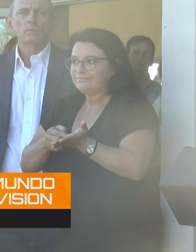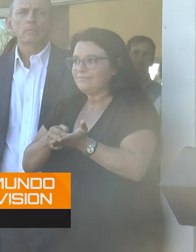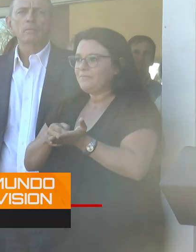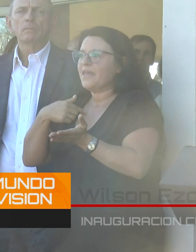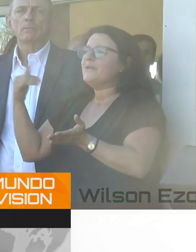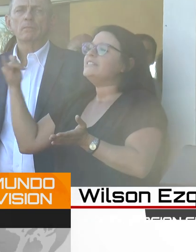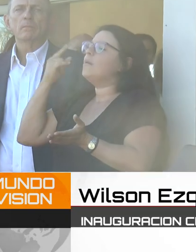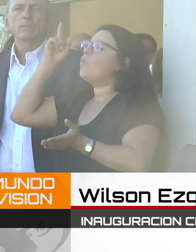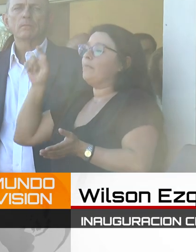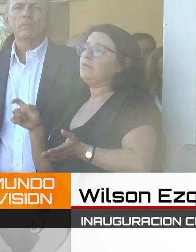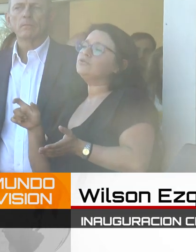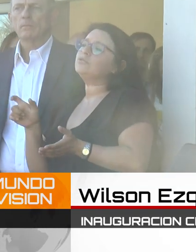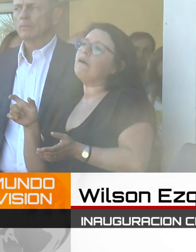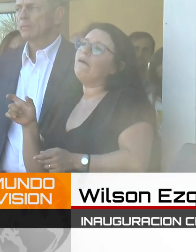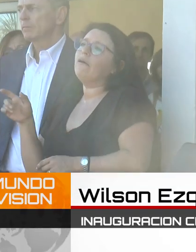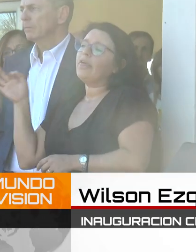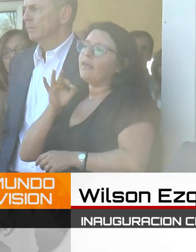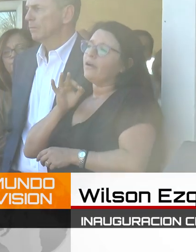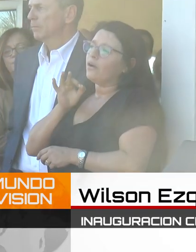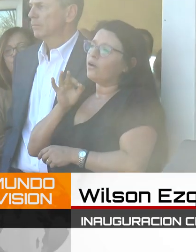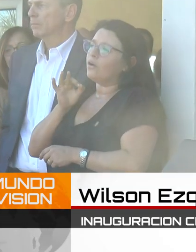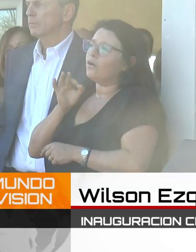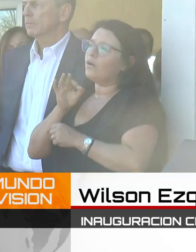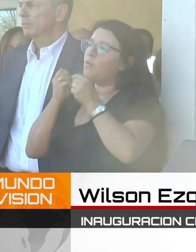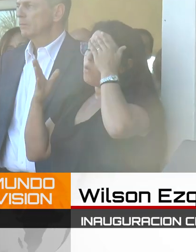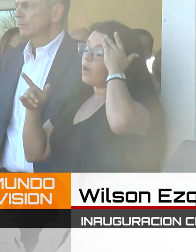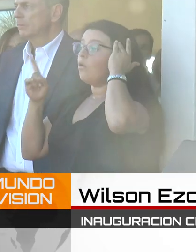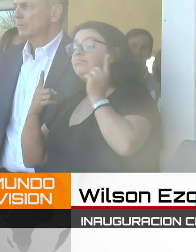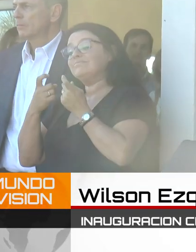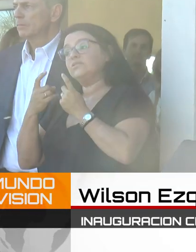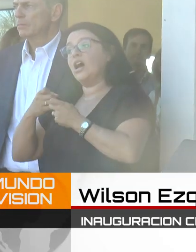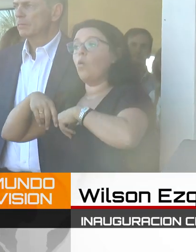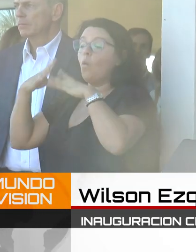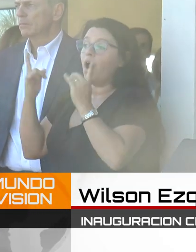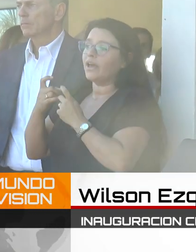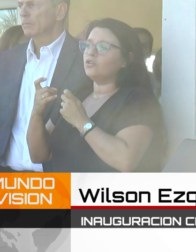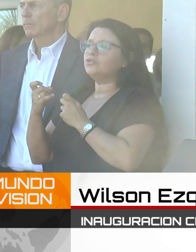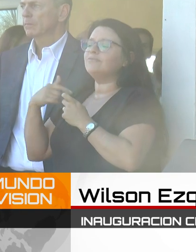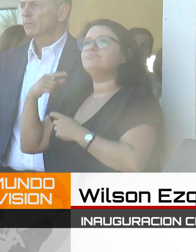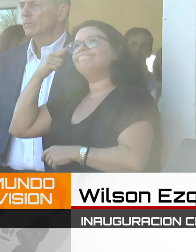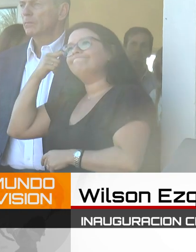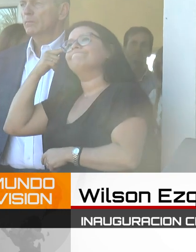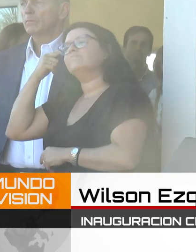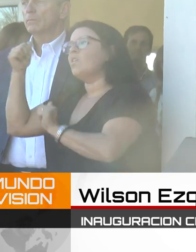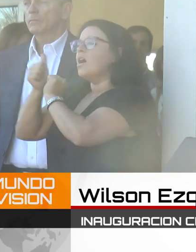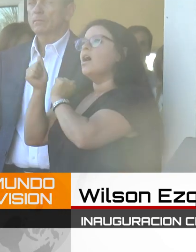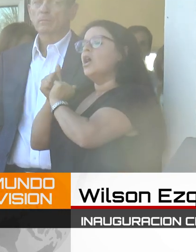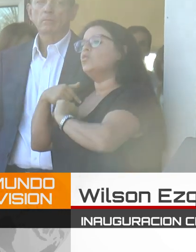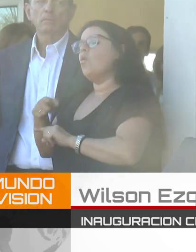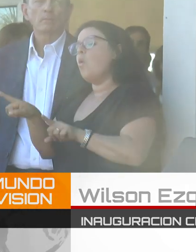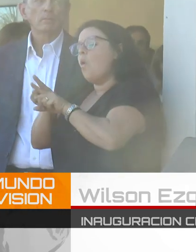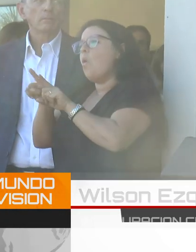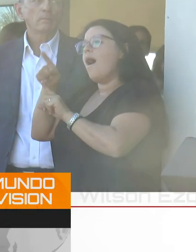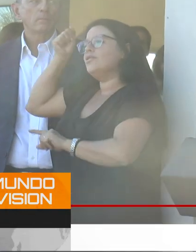me llamó una persona para decirme que estaba a la orden y que en definitiva compartía ese sueño y iba a estar